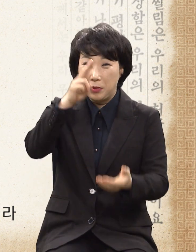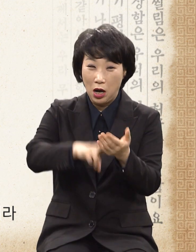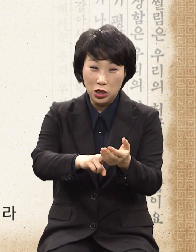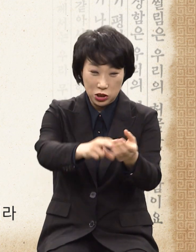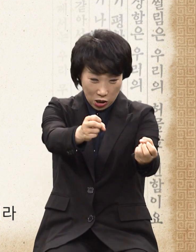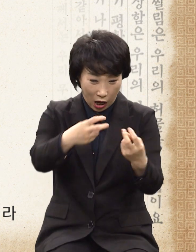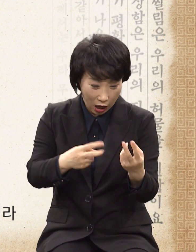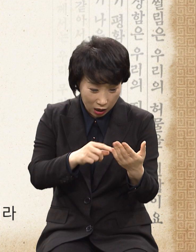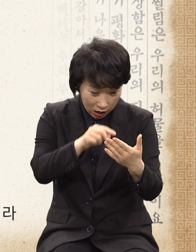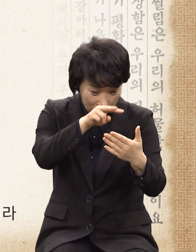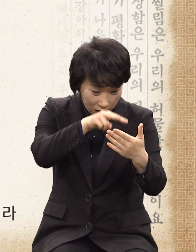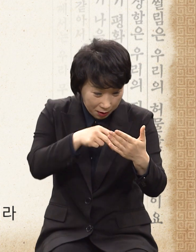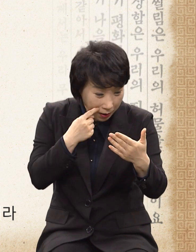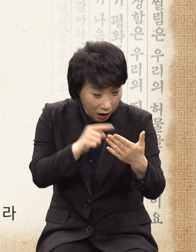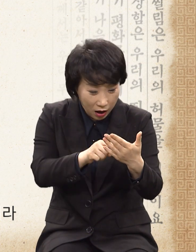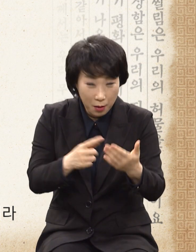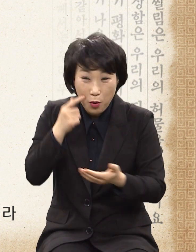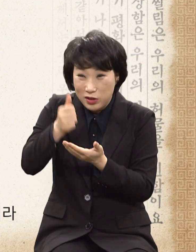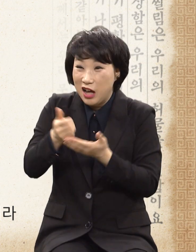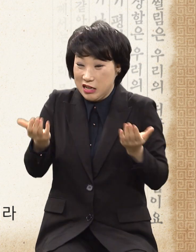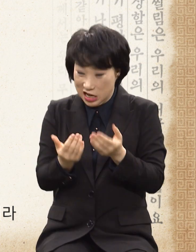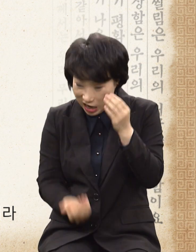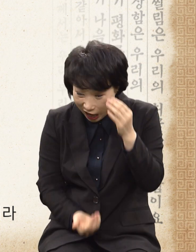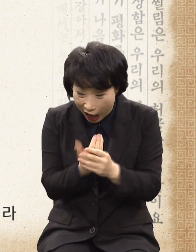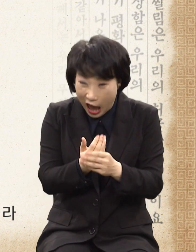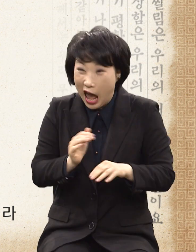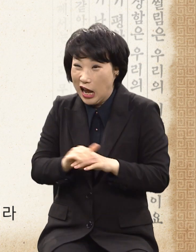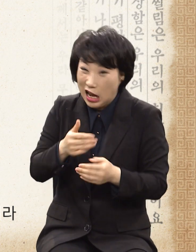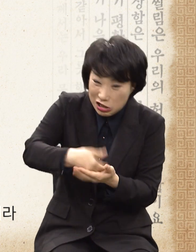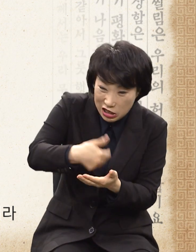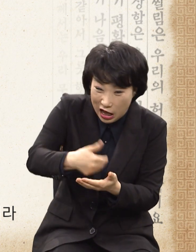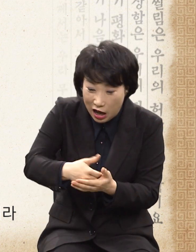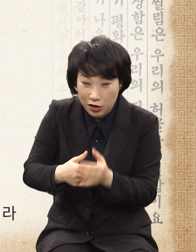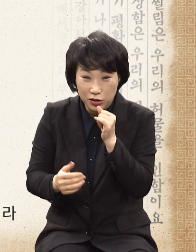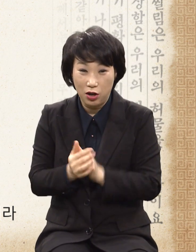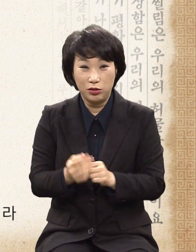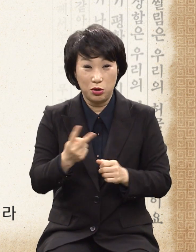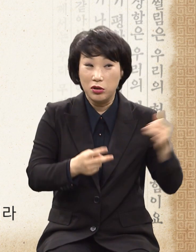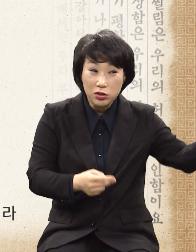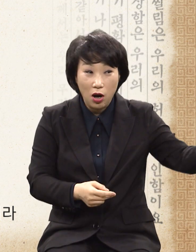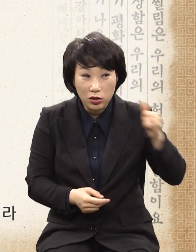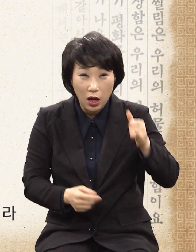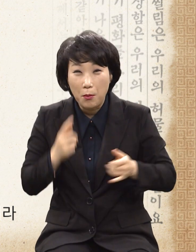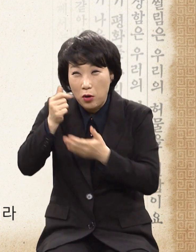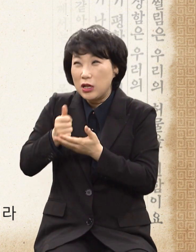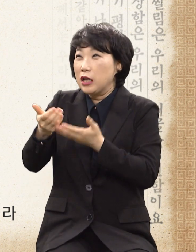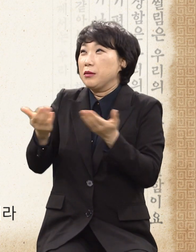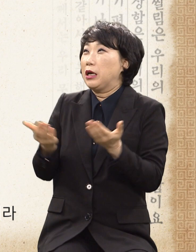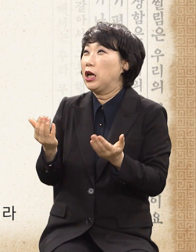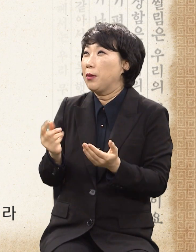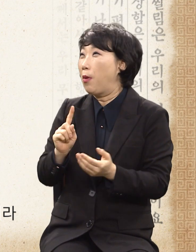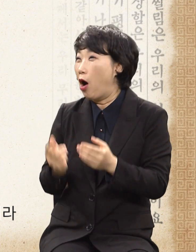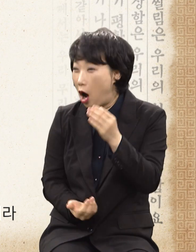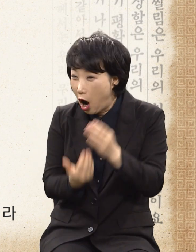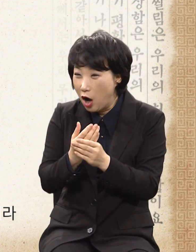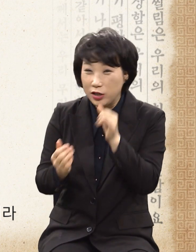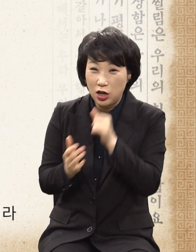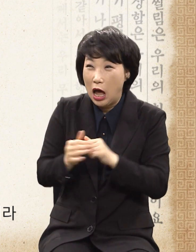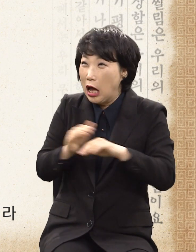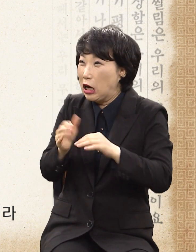편지를 그러면 목사님 이러이런 일이 생겨서 해결해 주세요. 또 전화로 목사님 이런 일이 있어서 이게 해결해